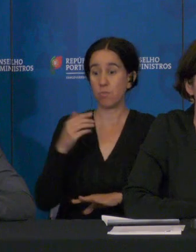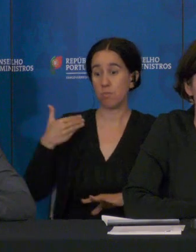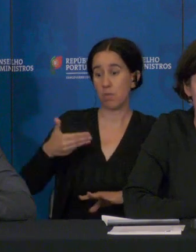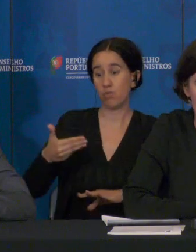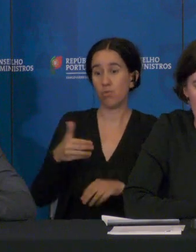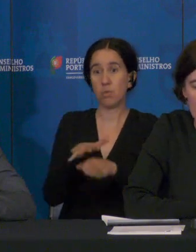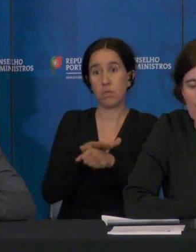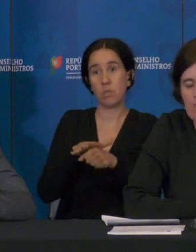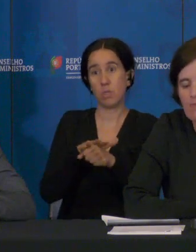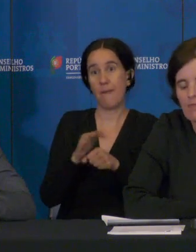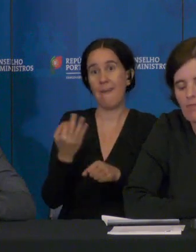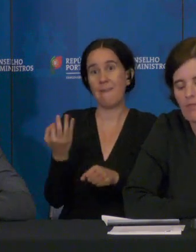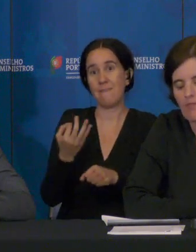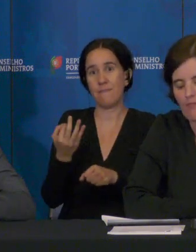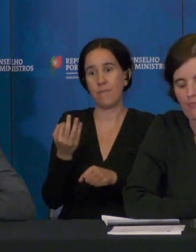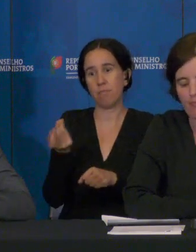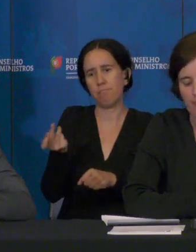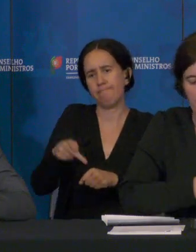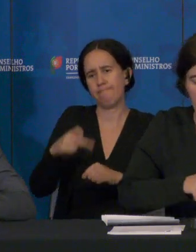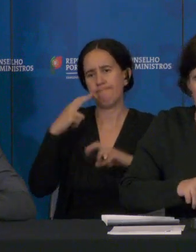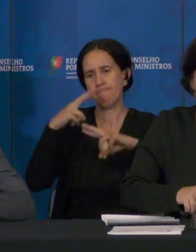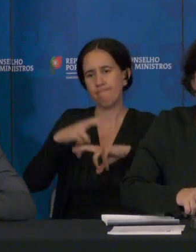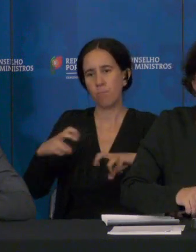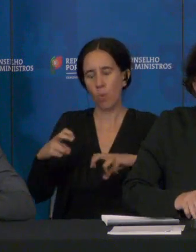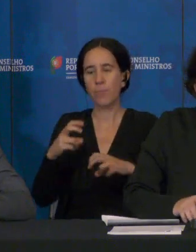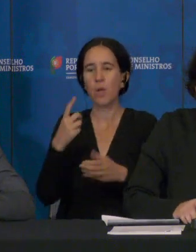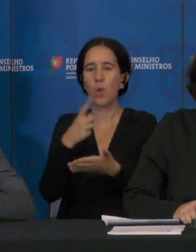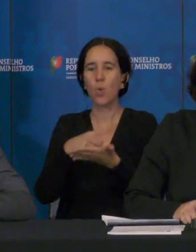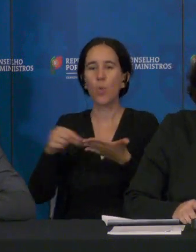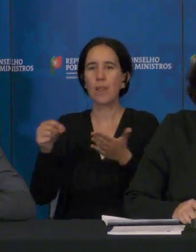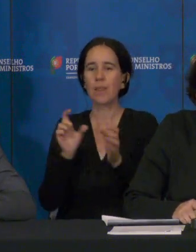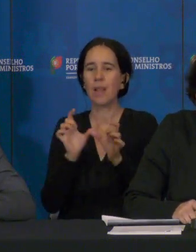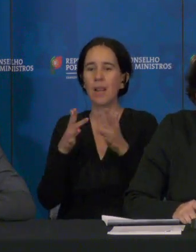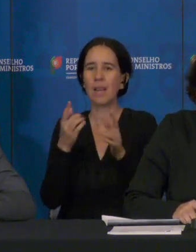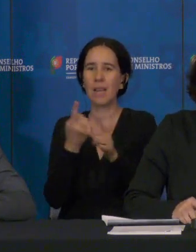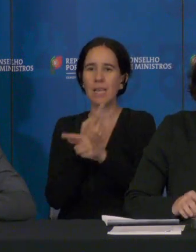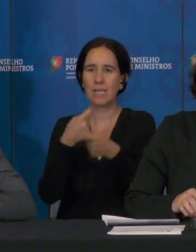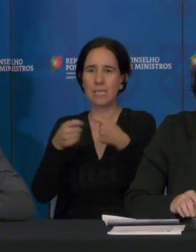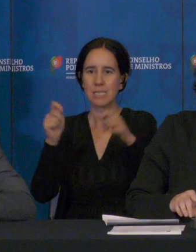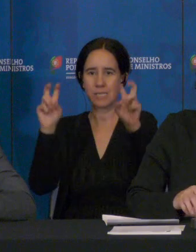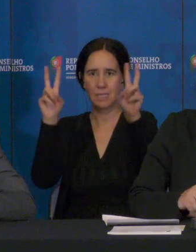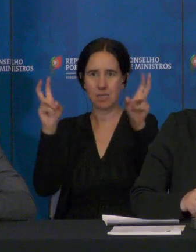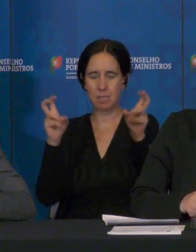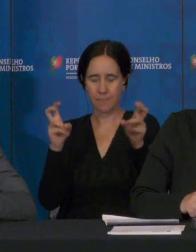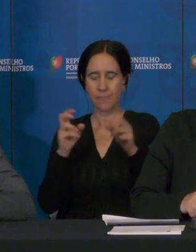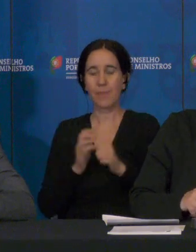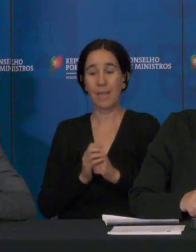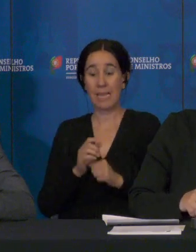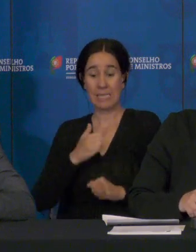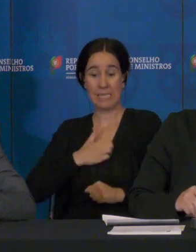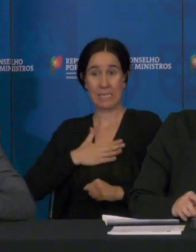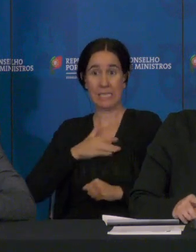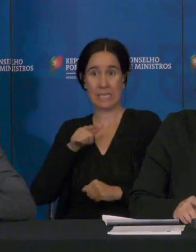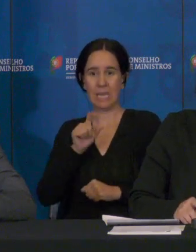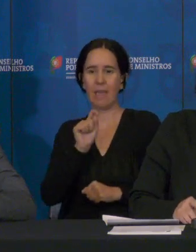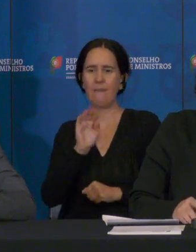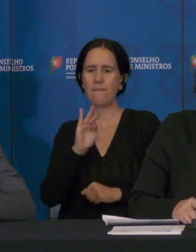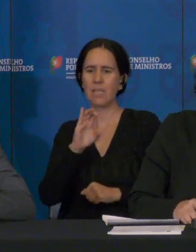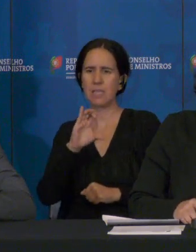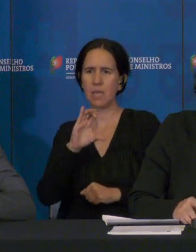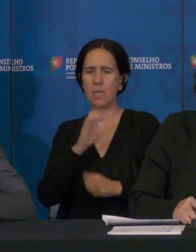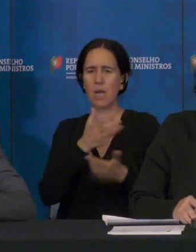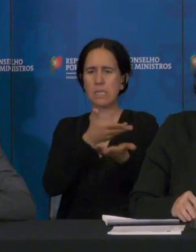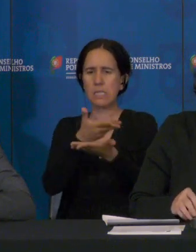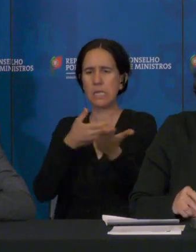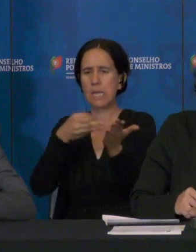esta situação se identificou, a situação do Luanda Leaks, a EFASEC começou a ter muitas dificuldades no relacionamento com os seus clientes. A